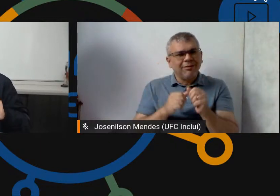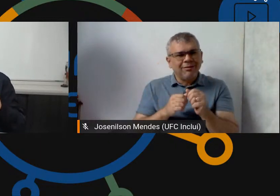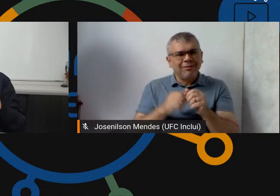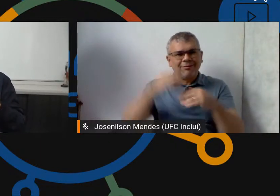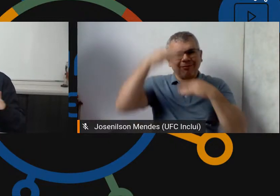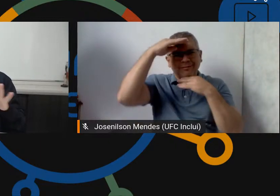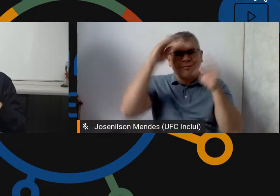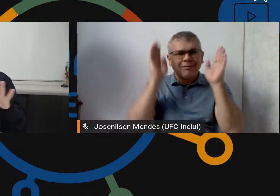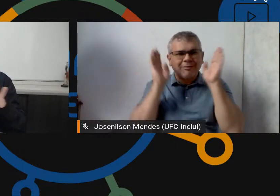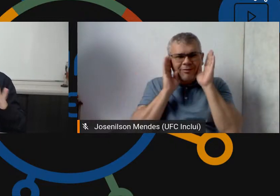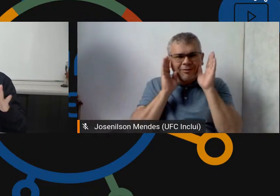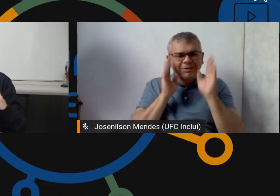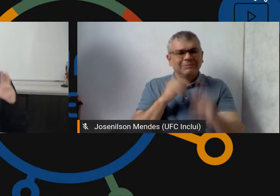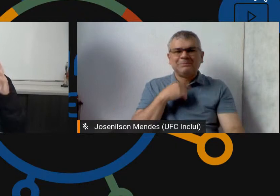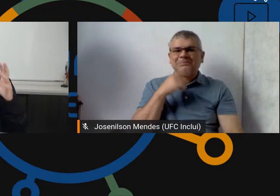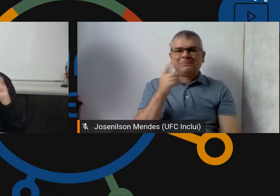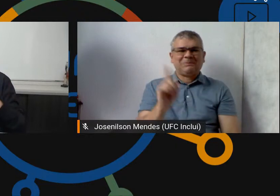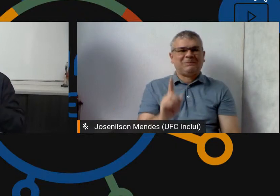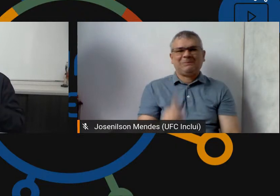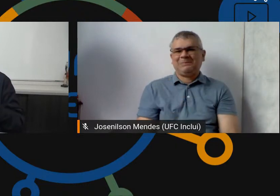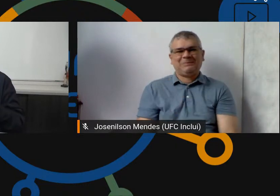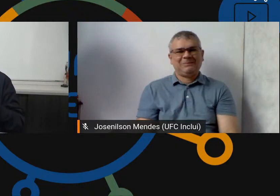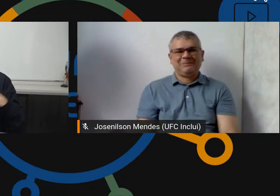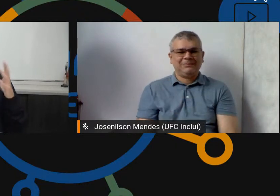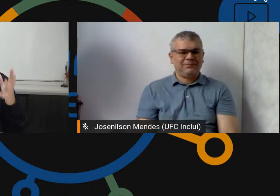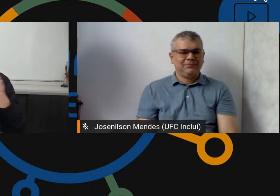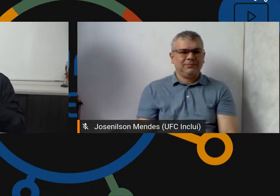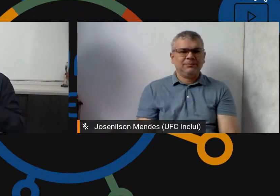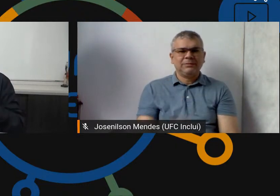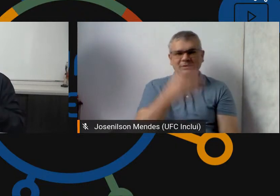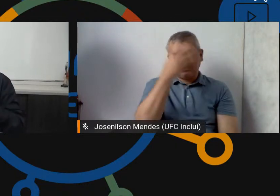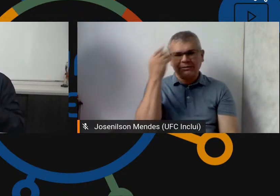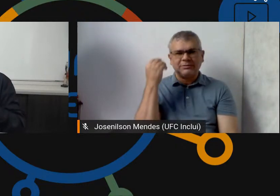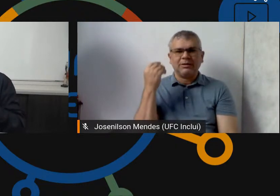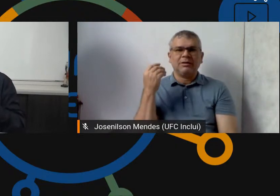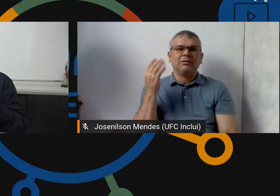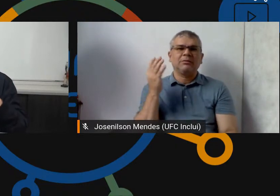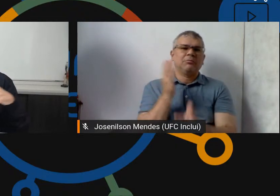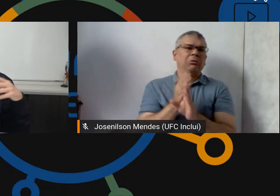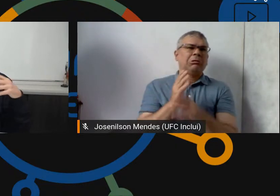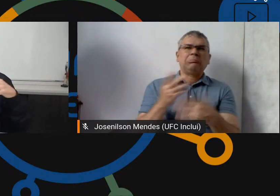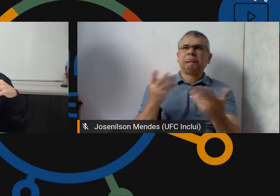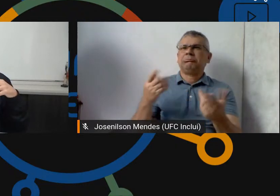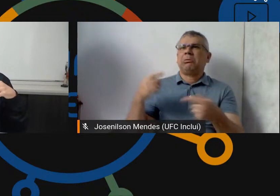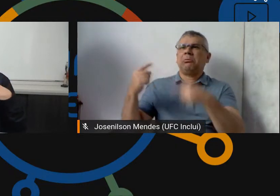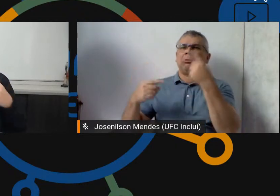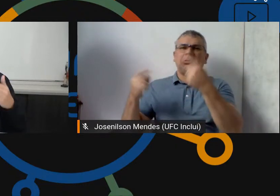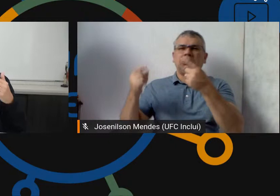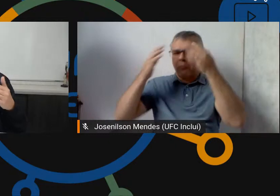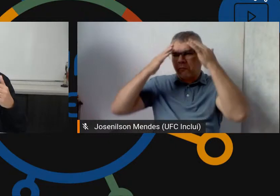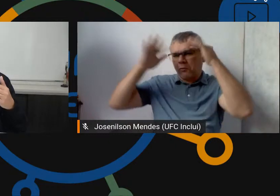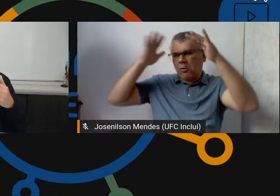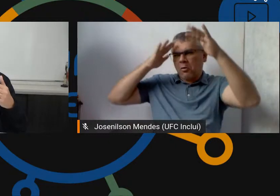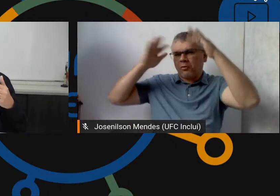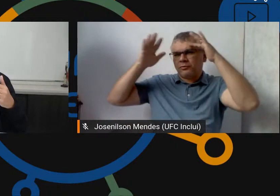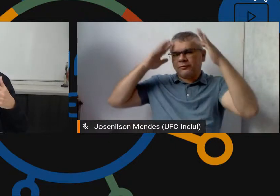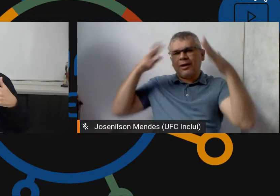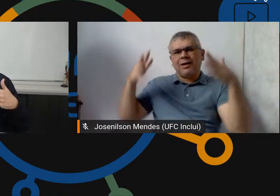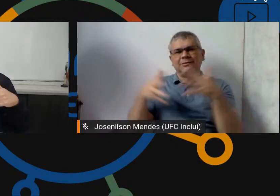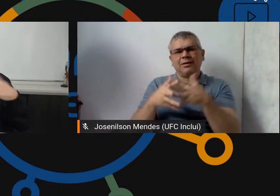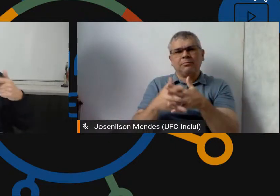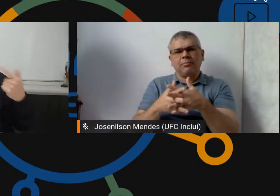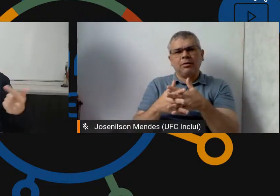Certo? Esqueça, não deixe que tendências políticas ou sei lá o quê, filosóficas, te atrapalhem de